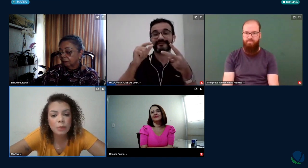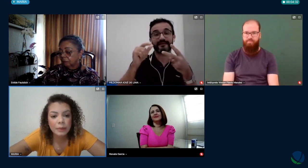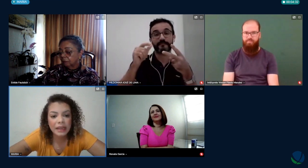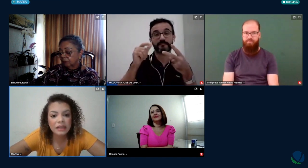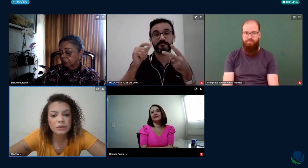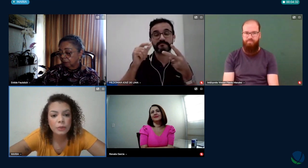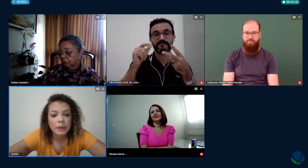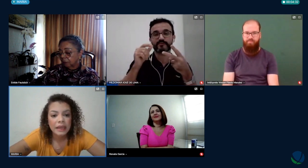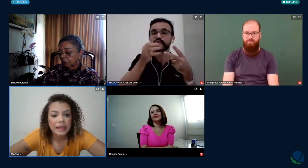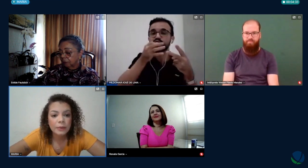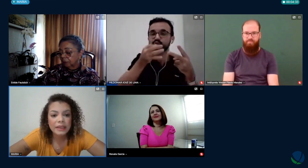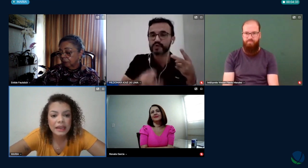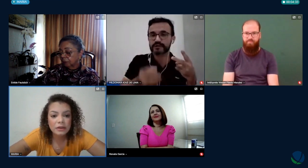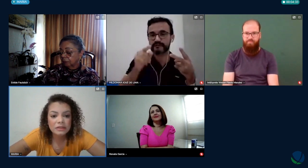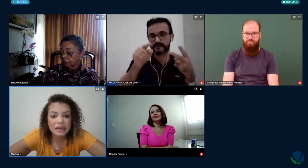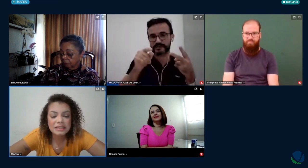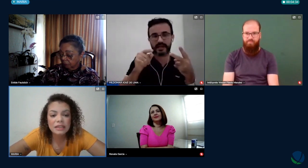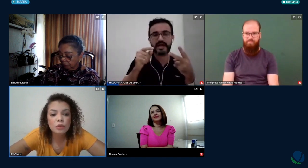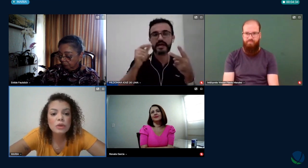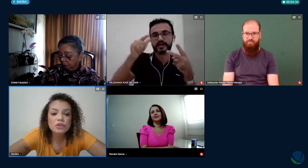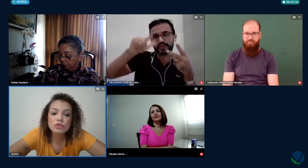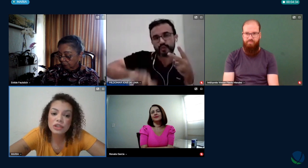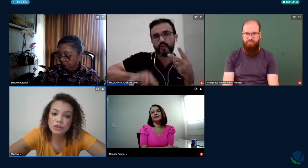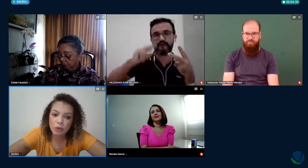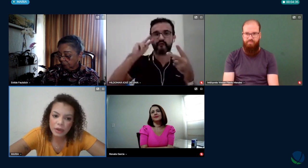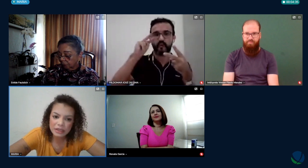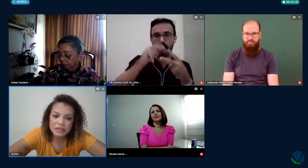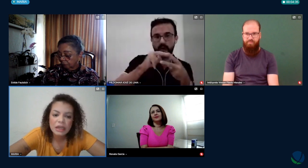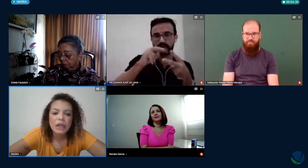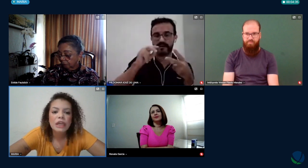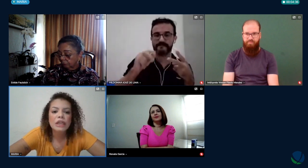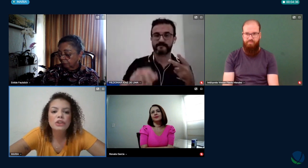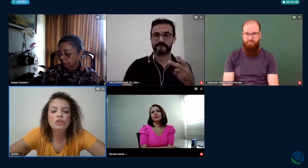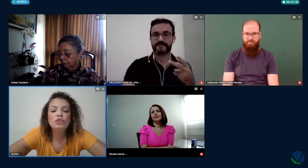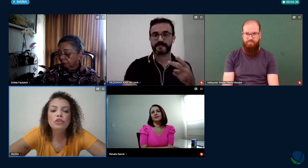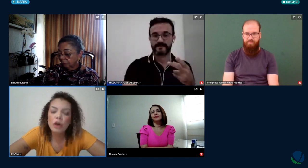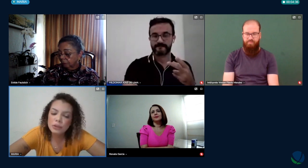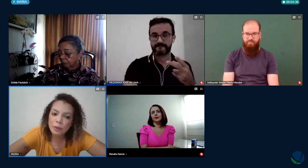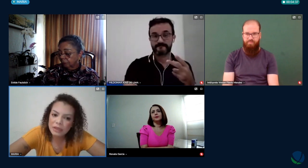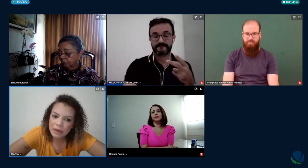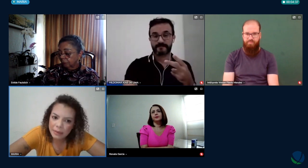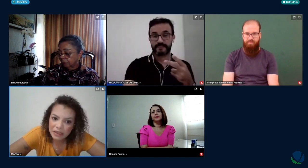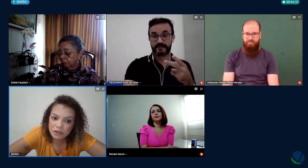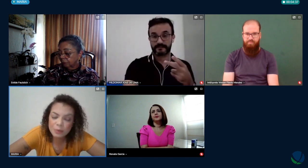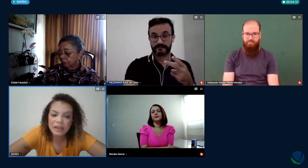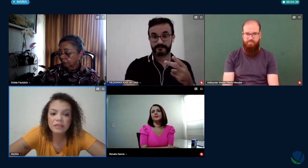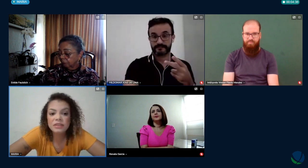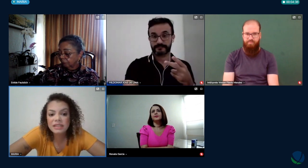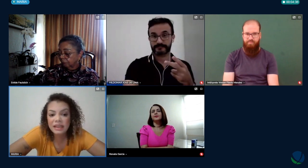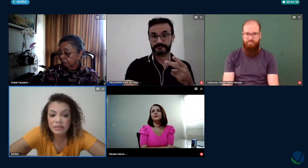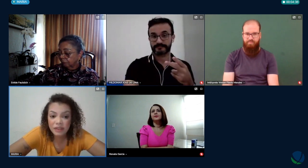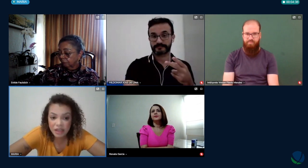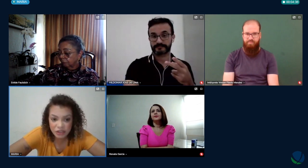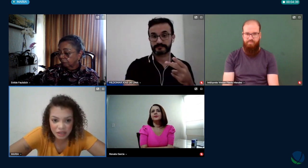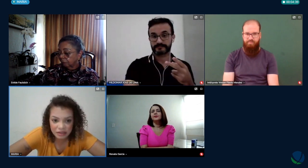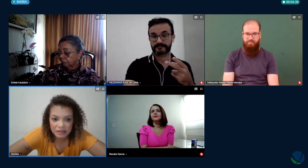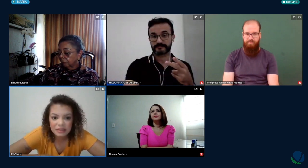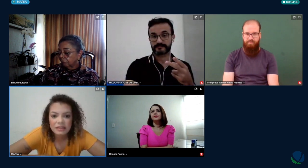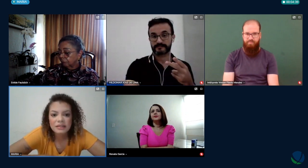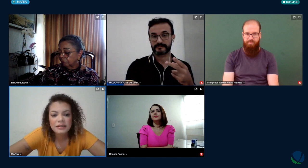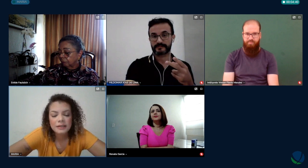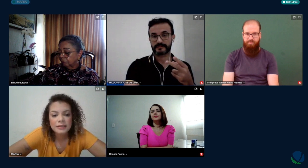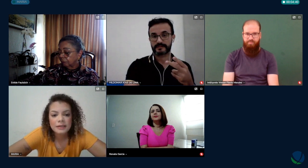Então, nesse momento, eu quero trazer duas sugestões e dois ponderamentos para que você